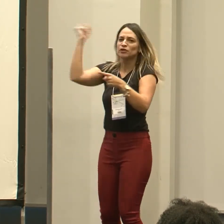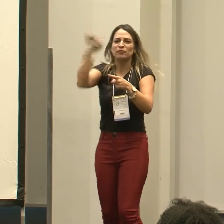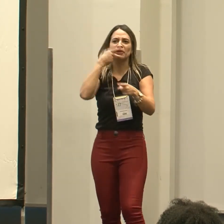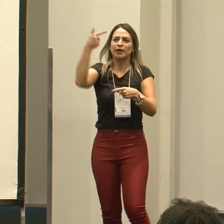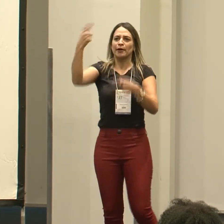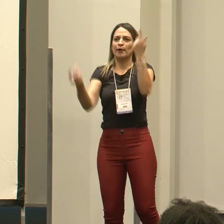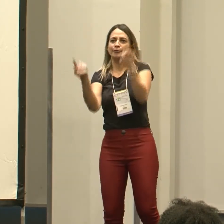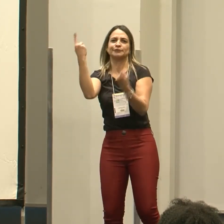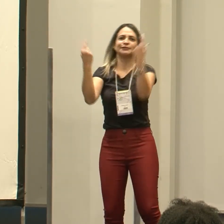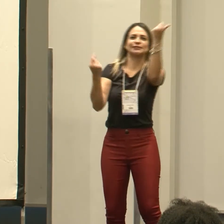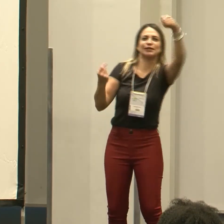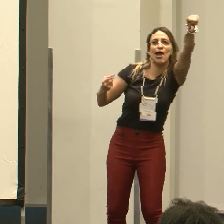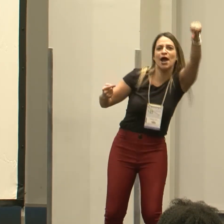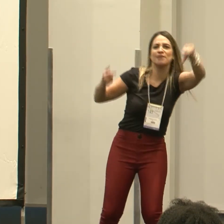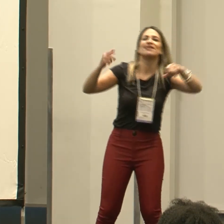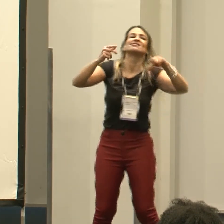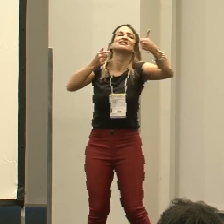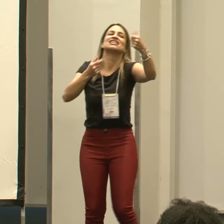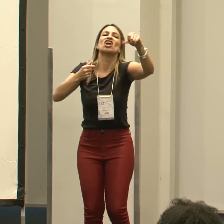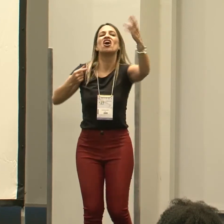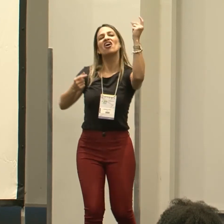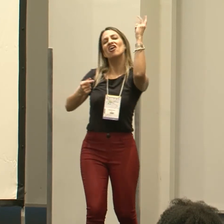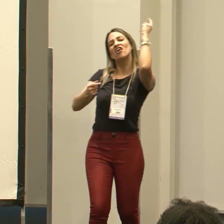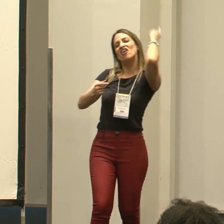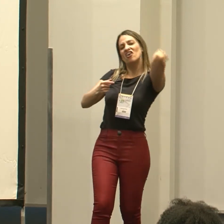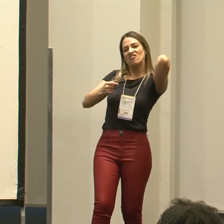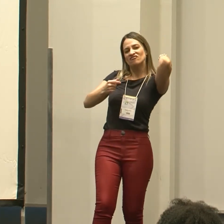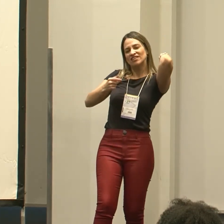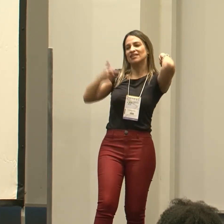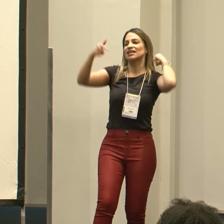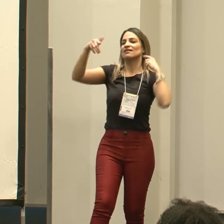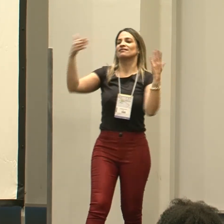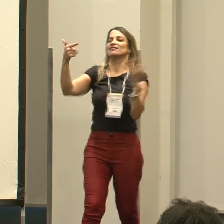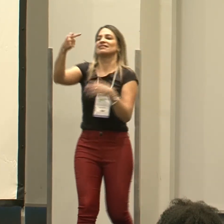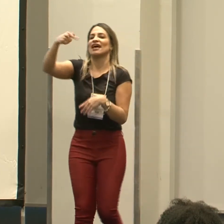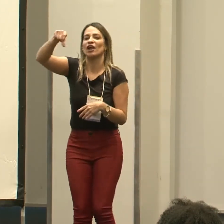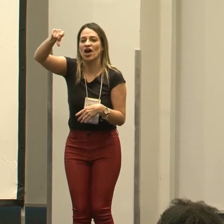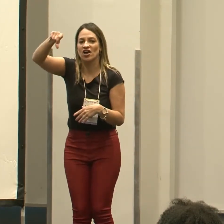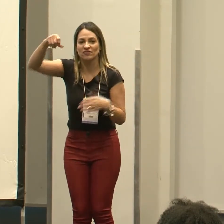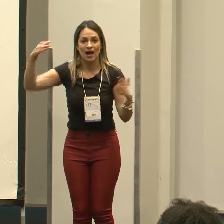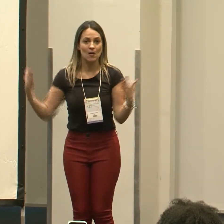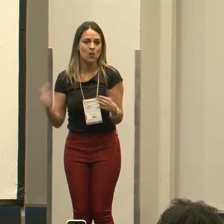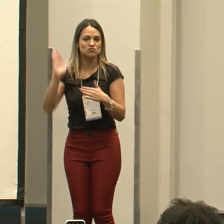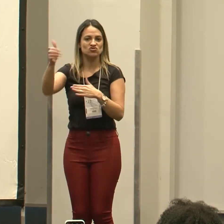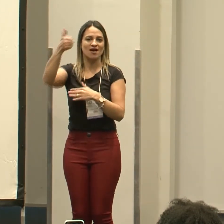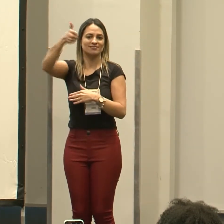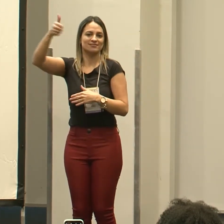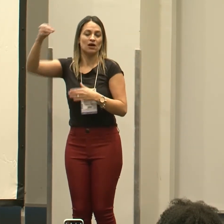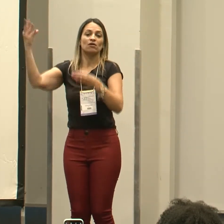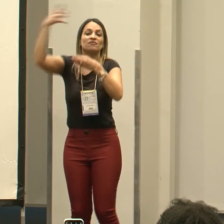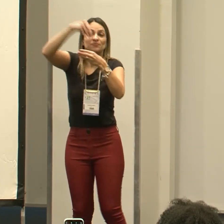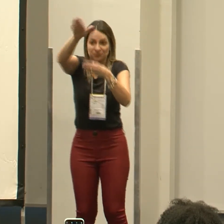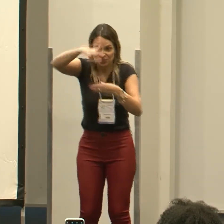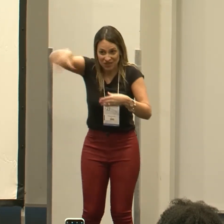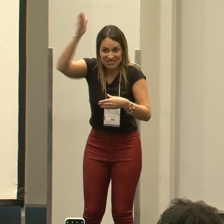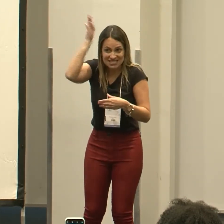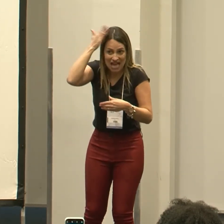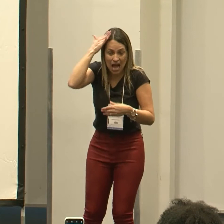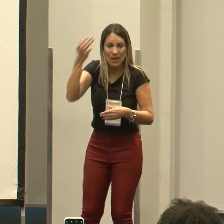configurações manuais. Ah, não, mas são 71, são 79. Não, isso daí é uma pesquisa antiga e hoje nós já temos cerca